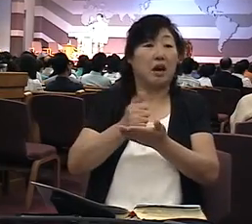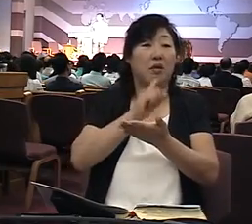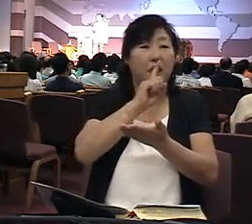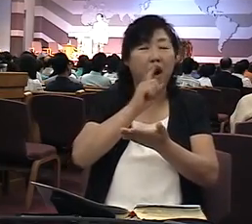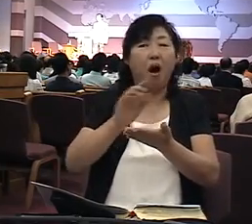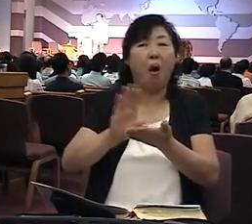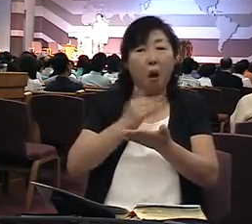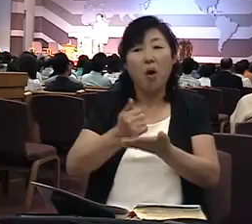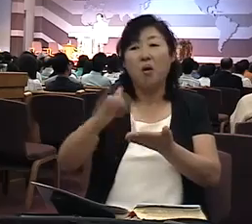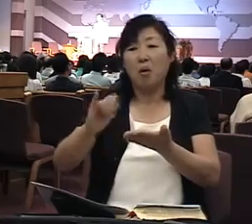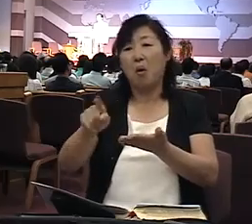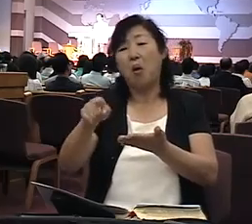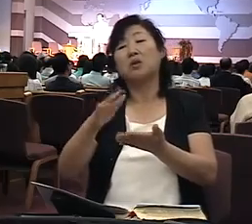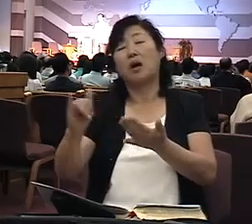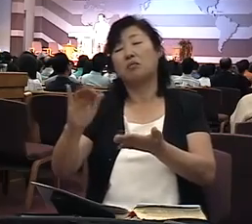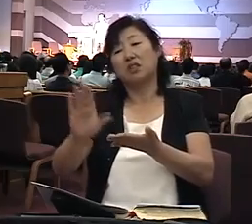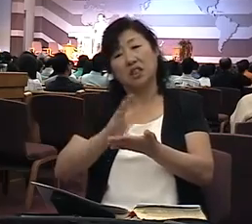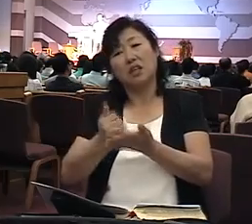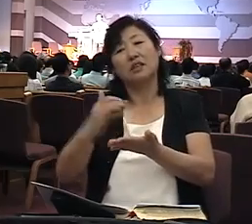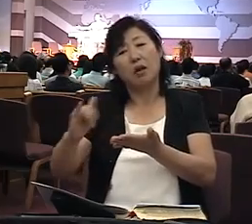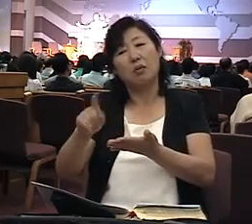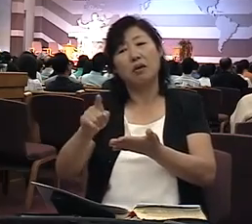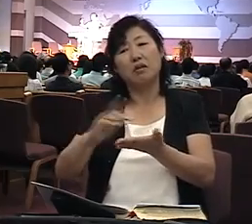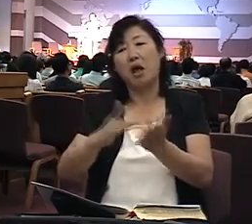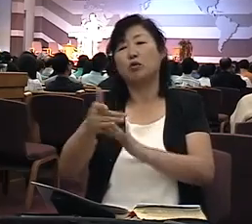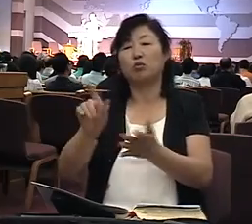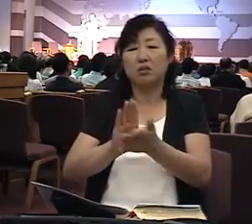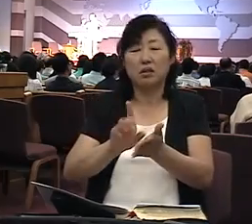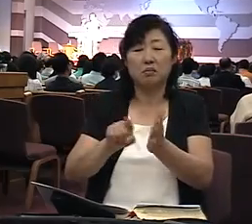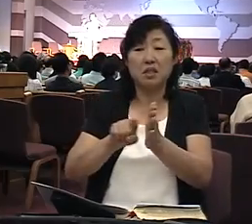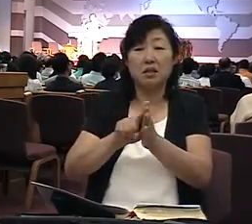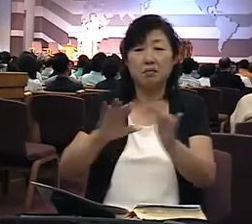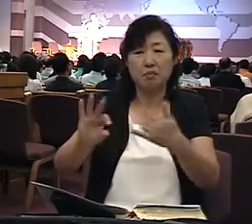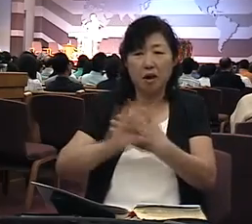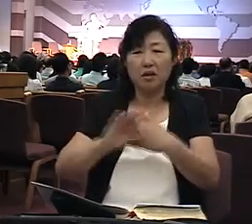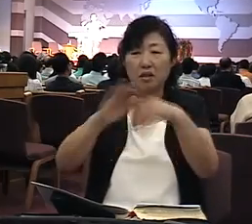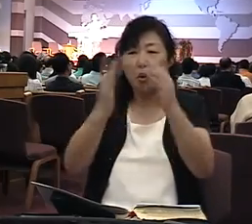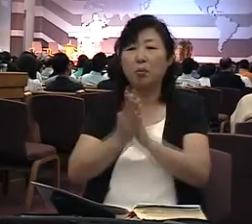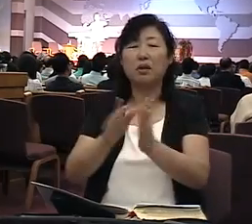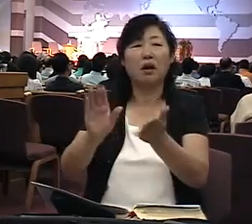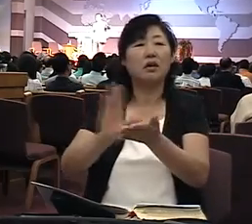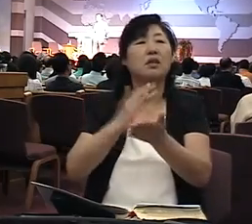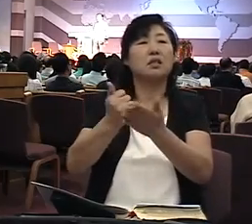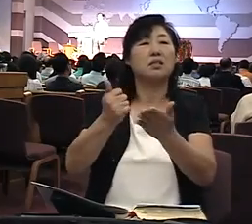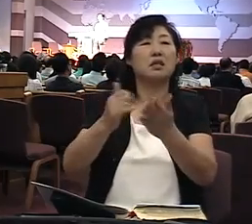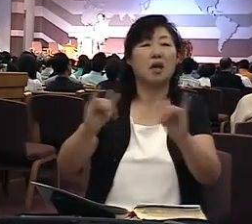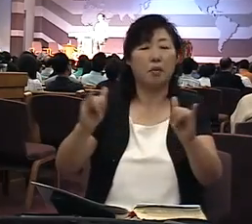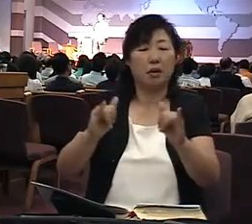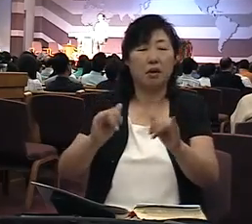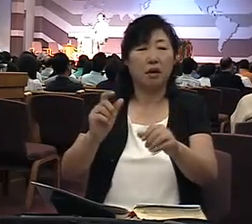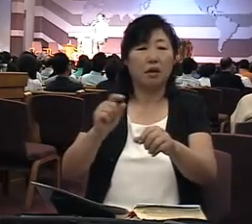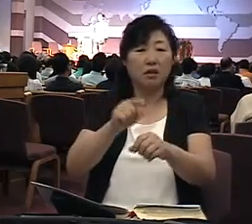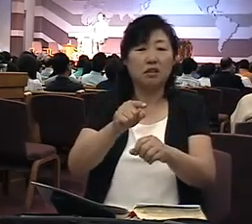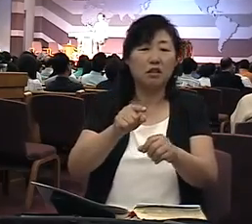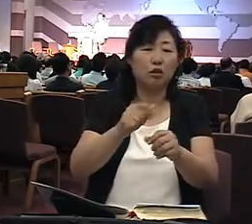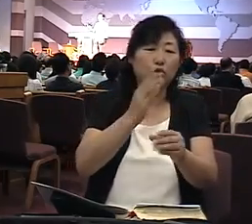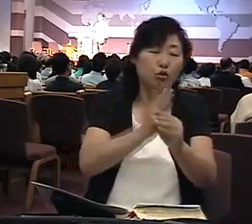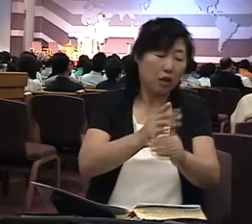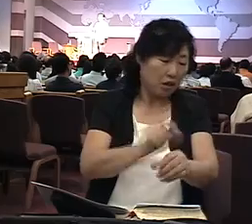거꾸로 생각합니다. 예수 믿으면 다 크리스천들이고 그 중에 특수한 사람들만 제자라고 우리가 생각을 하는데 그게